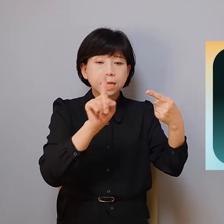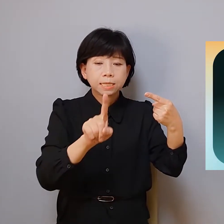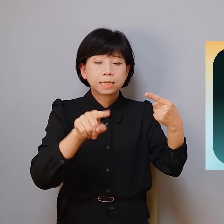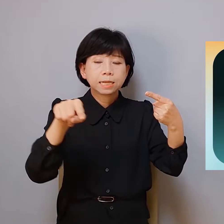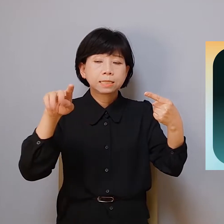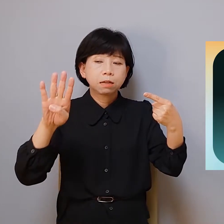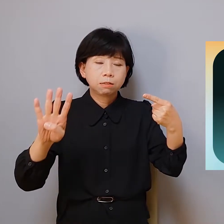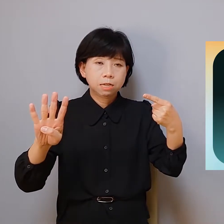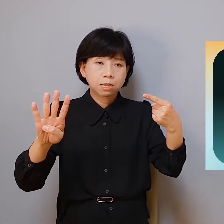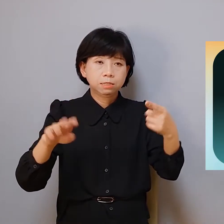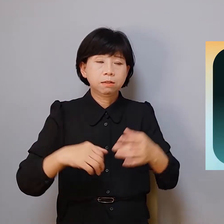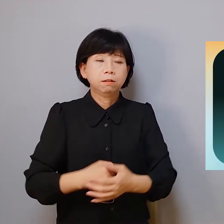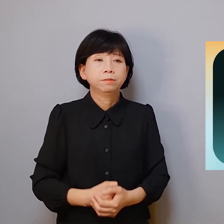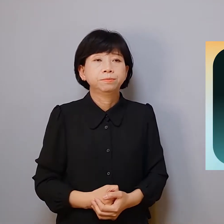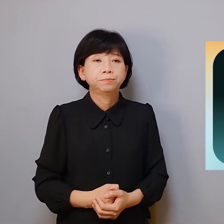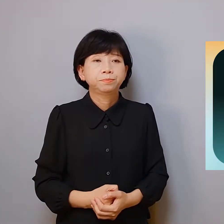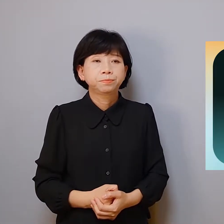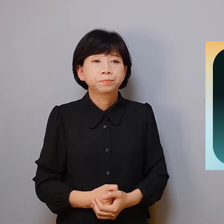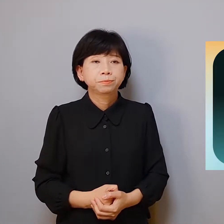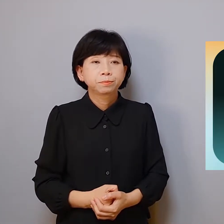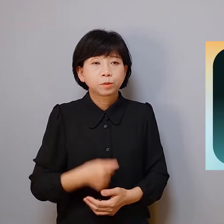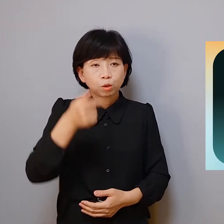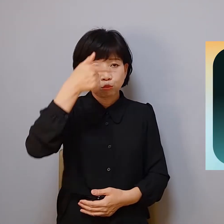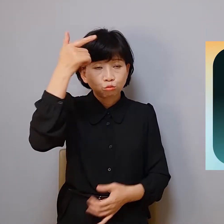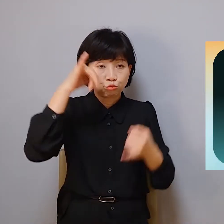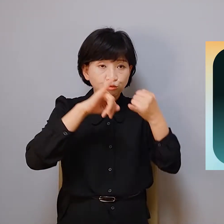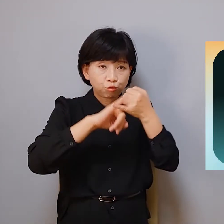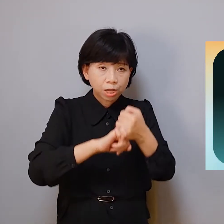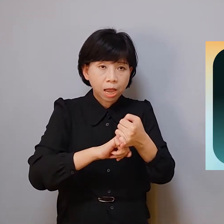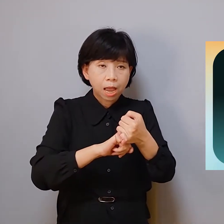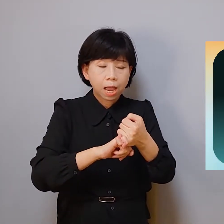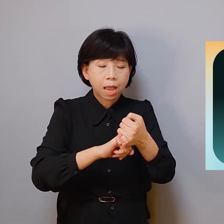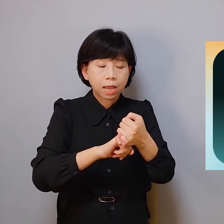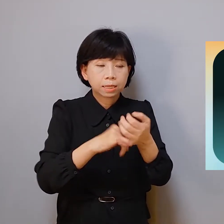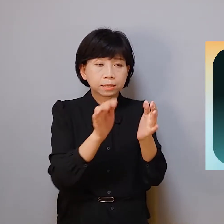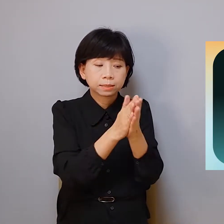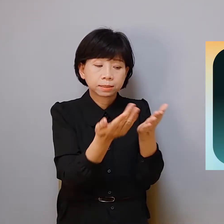1절에서 4절 말씀입니다. 구약 성경